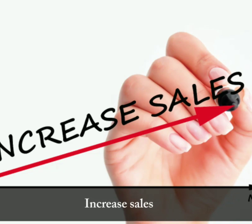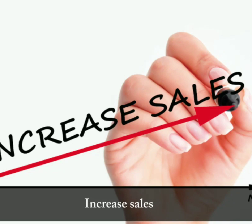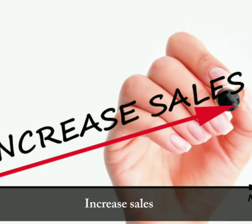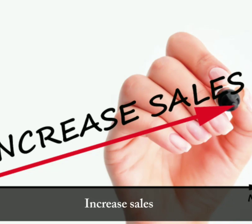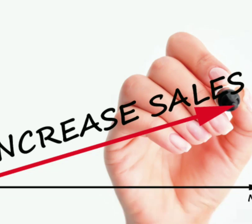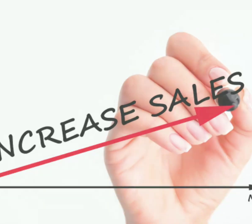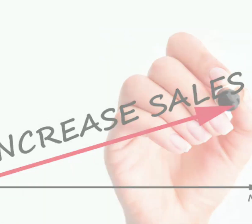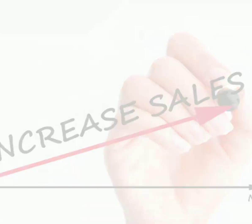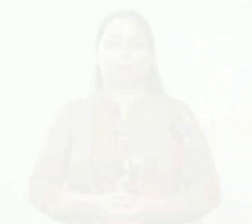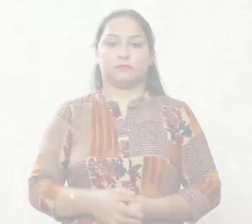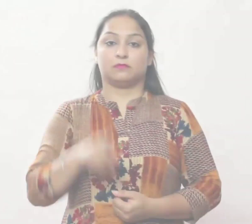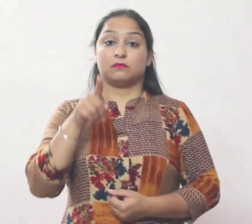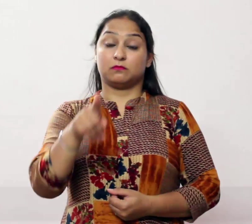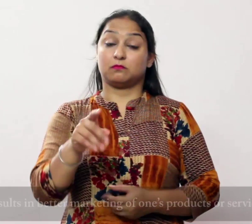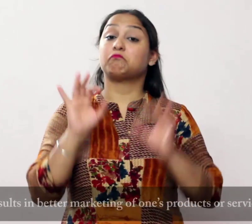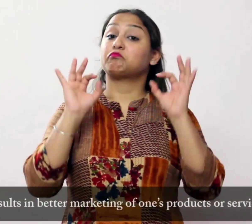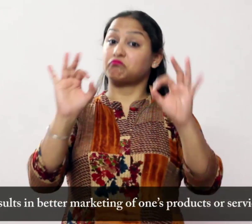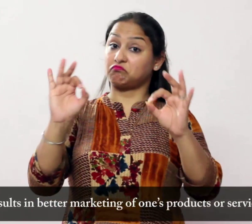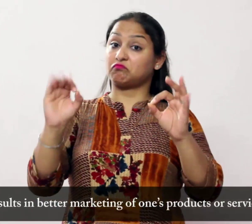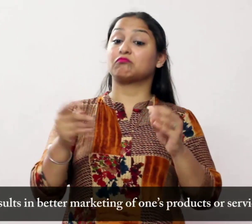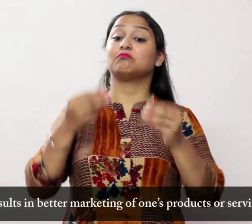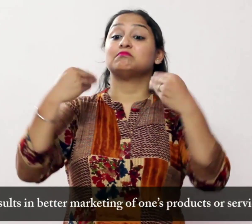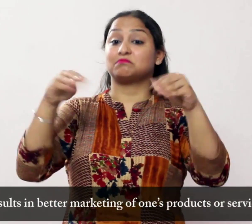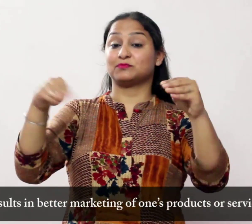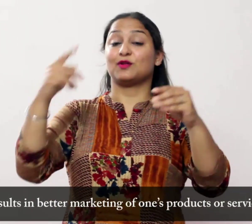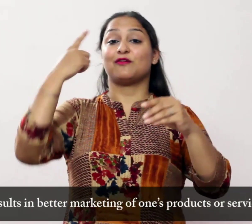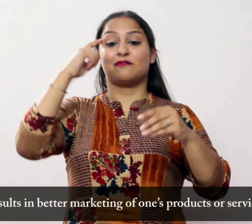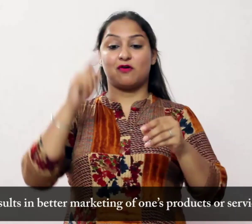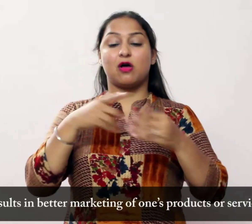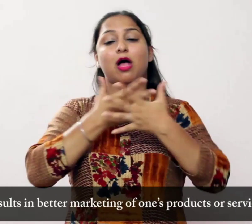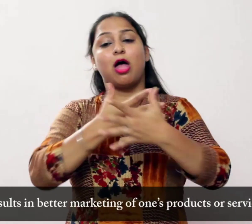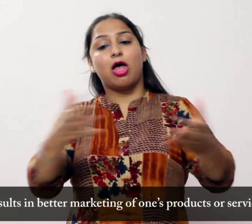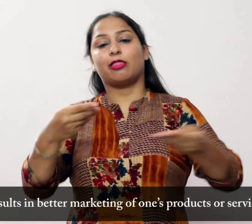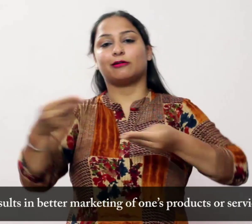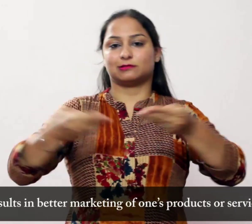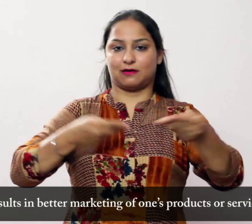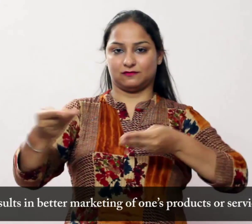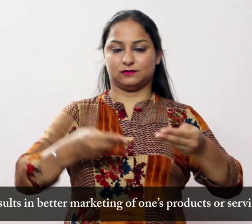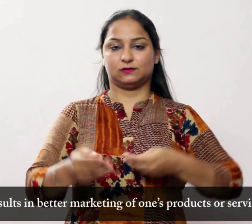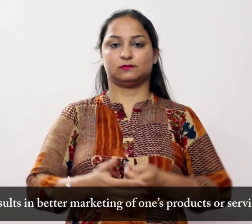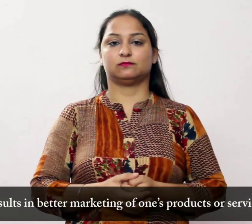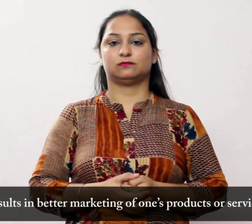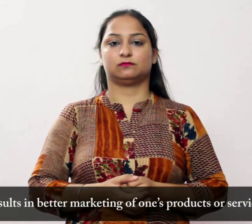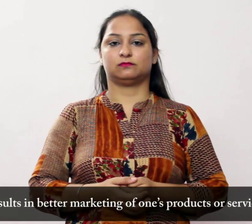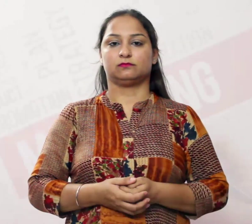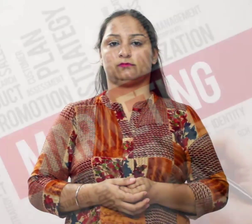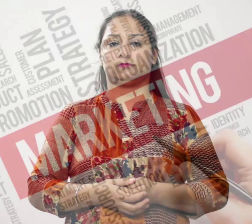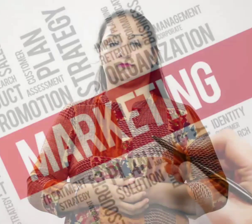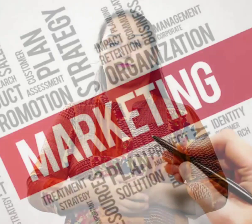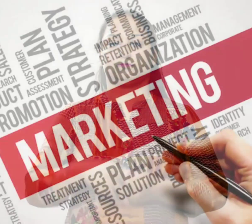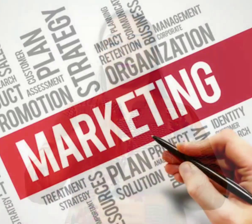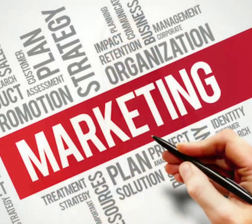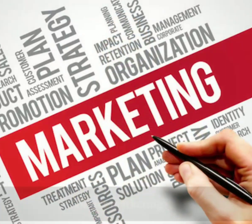इसके परिणाम पूर्वक किसी के उत्पाद या सेवाओं का बेहतर विपणन होता